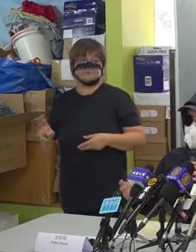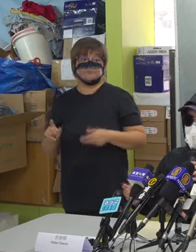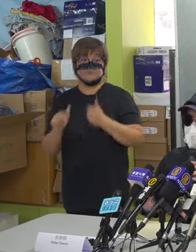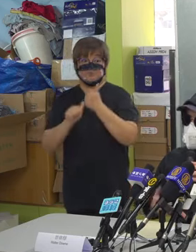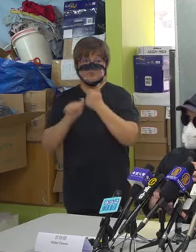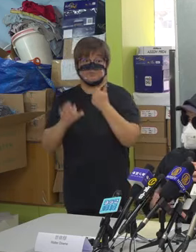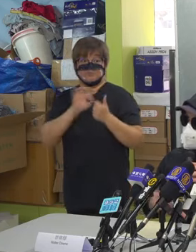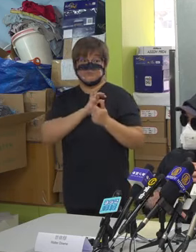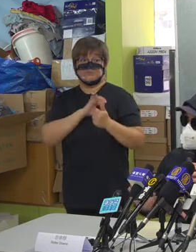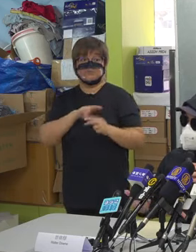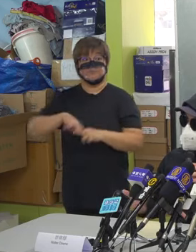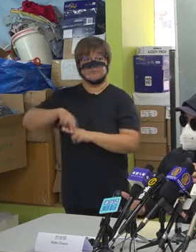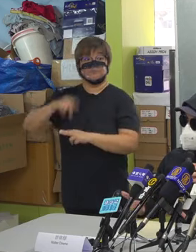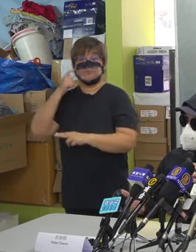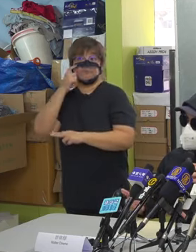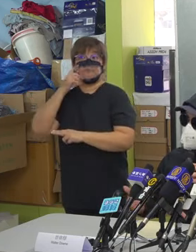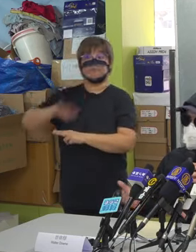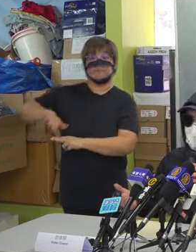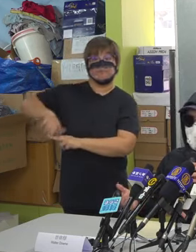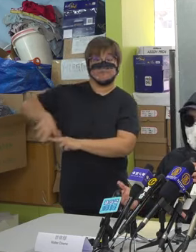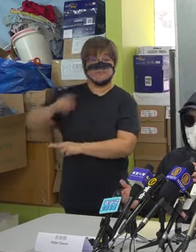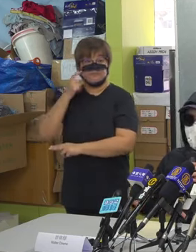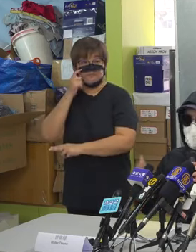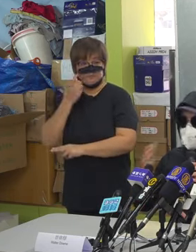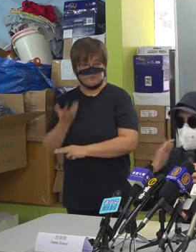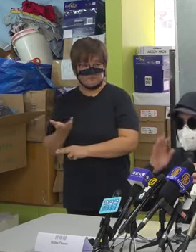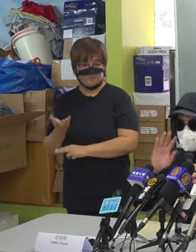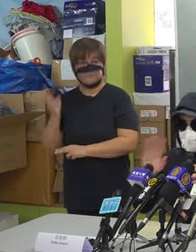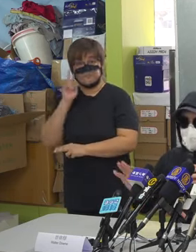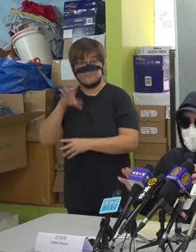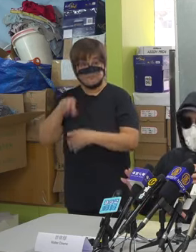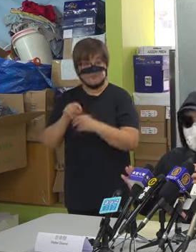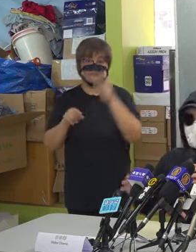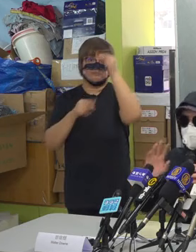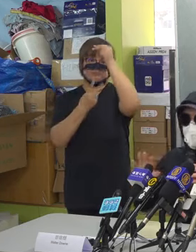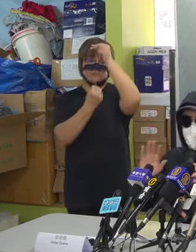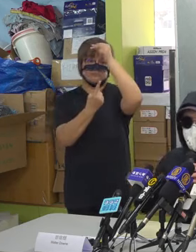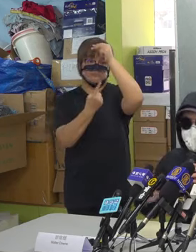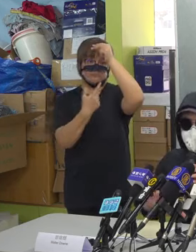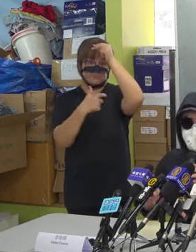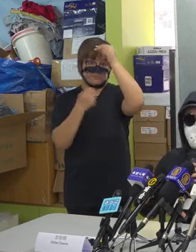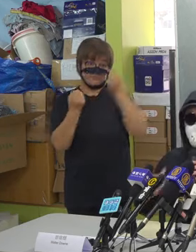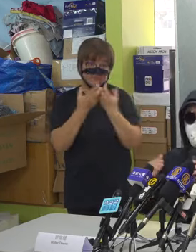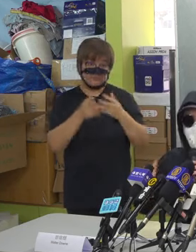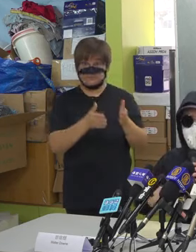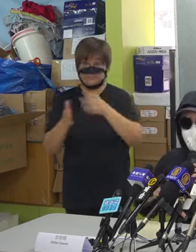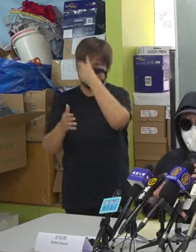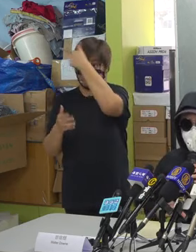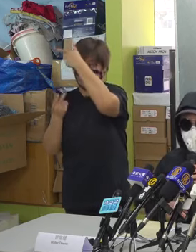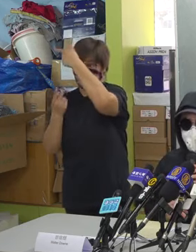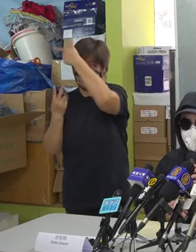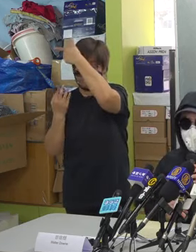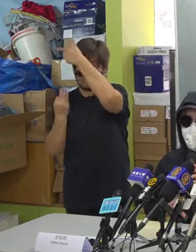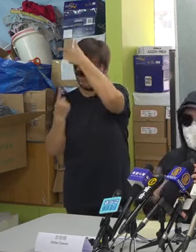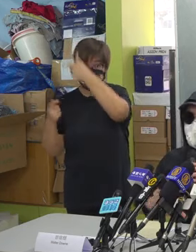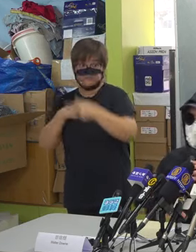太子831封鎖太子站嘅呢啲決定是否公允？同市民的直觀感覺同市民的 common sense 是有很大的出